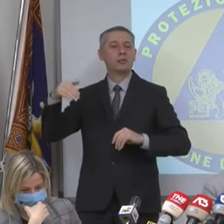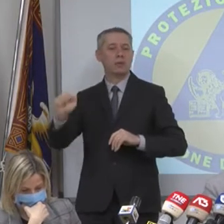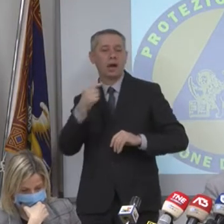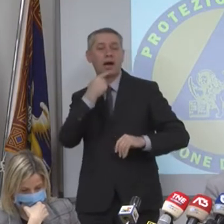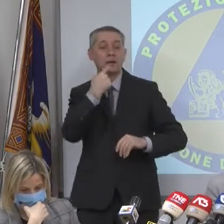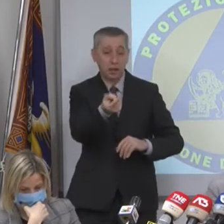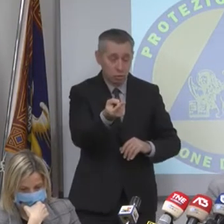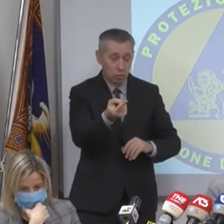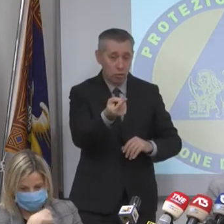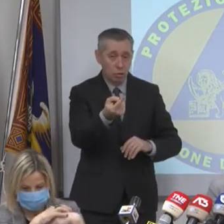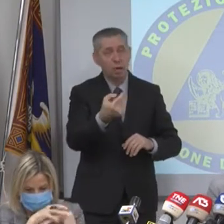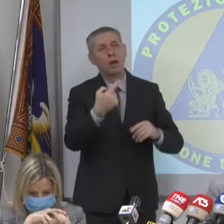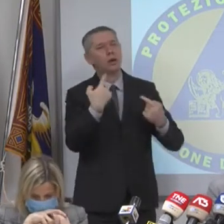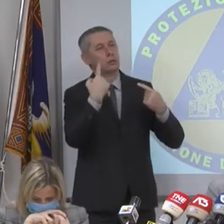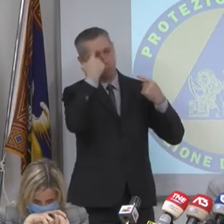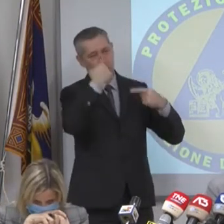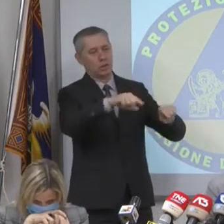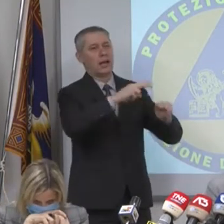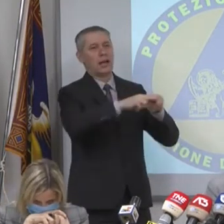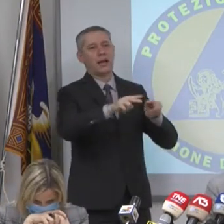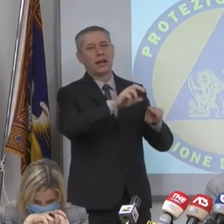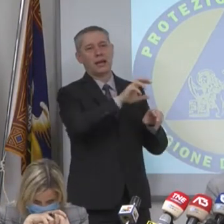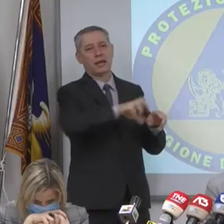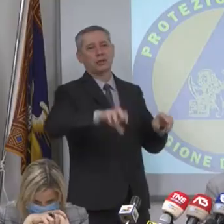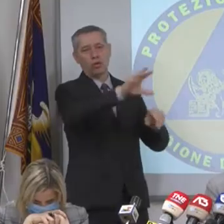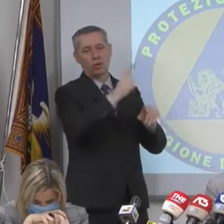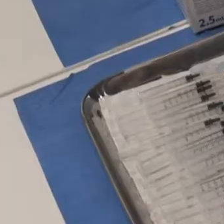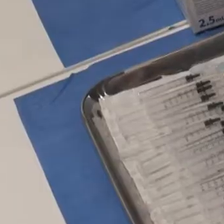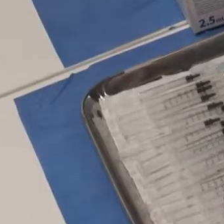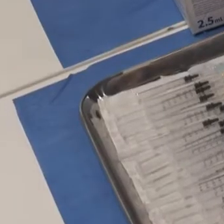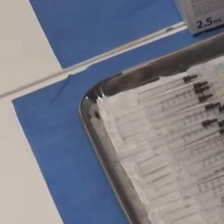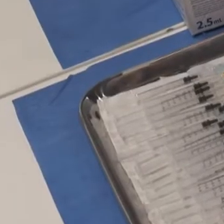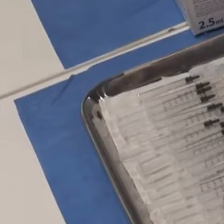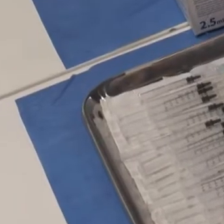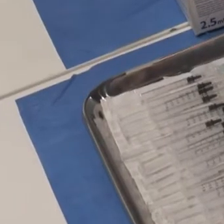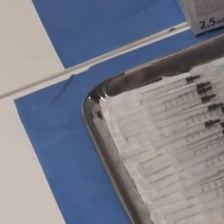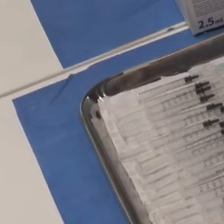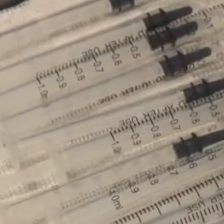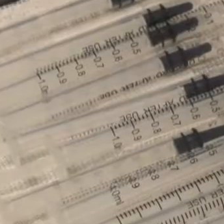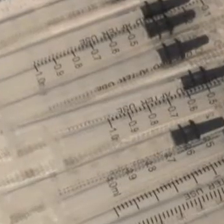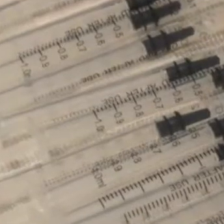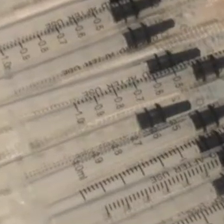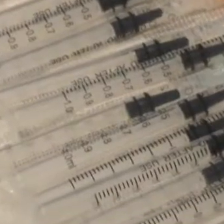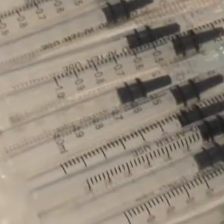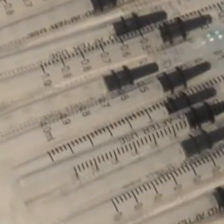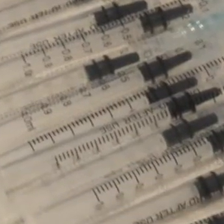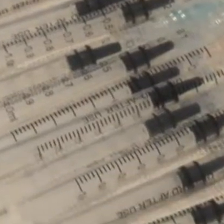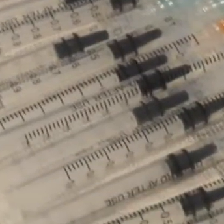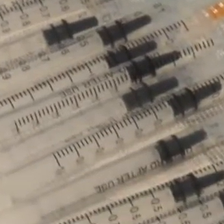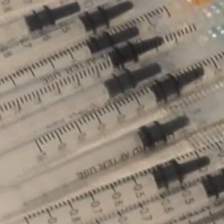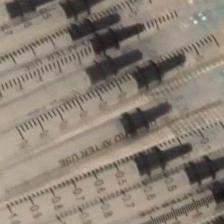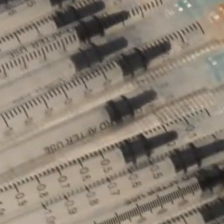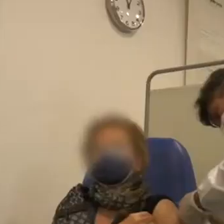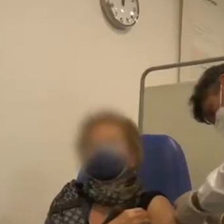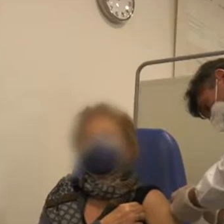Stati membri decidano. È questo sistema di decidere. La Regione quindi ha deciso di sciogliere subito il nodo, allineandosi